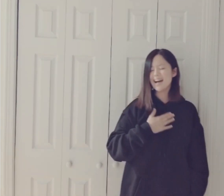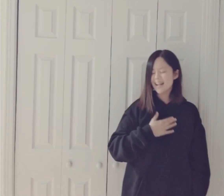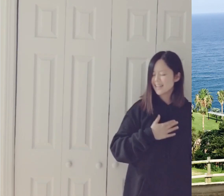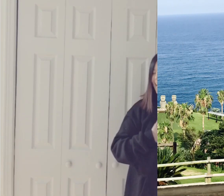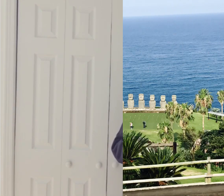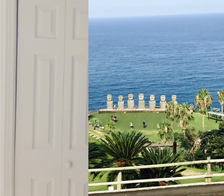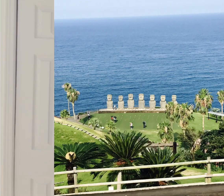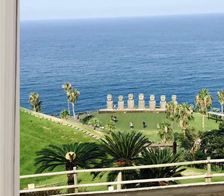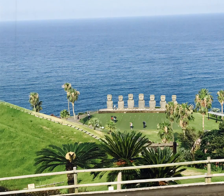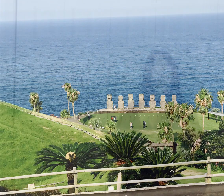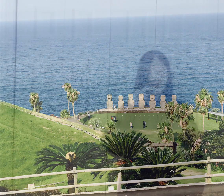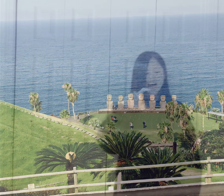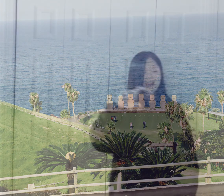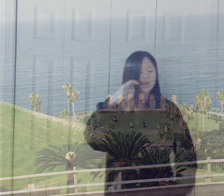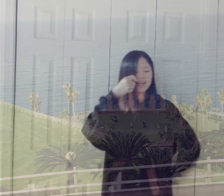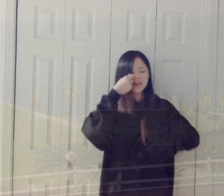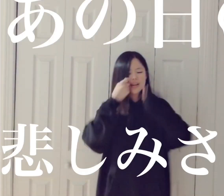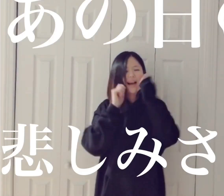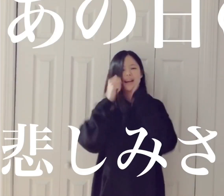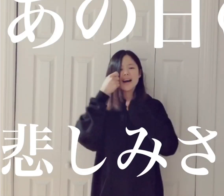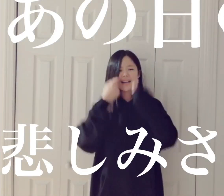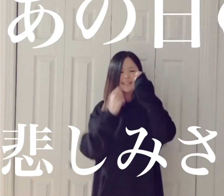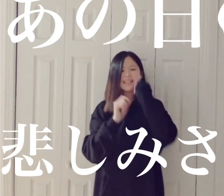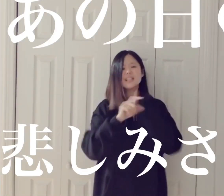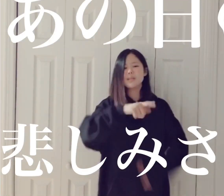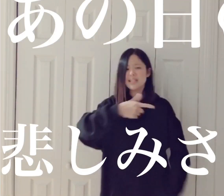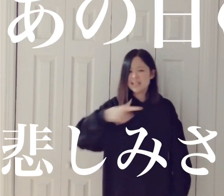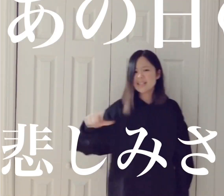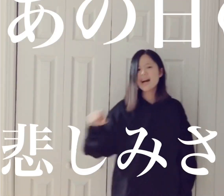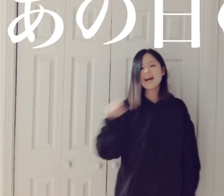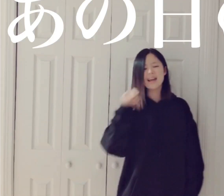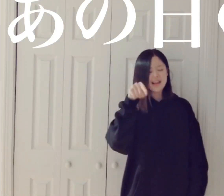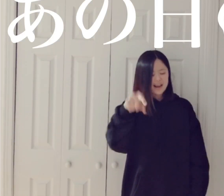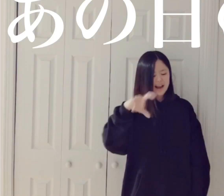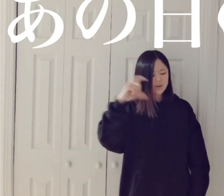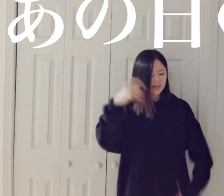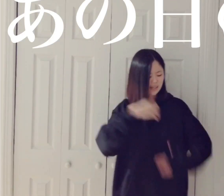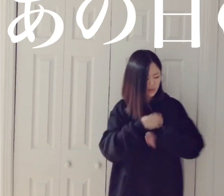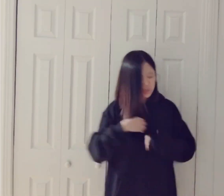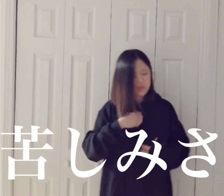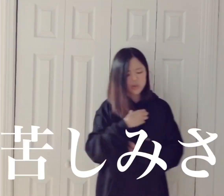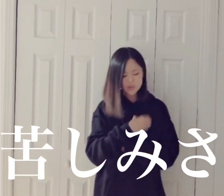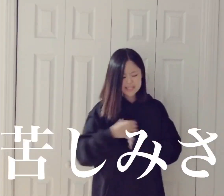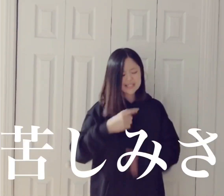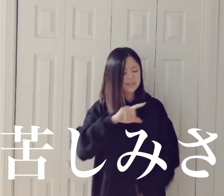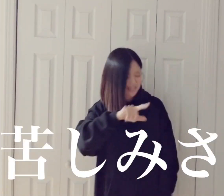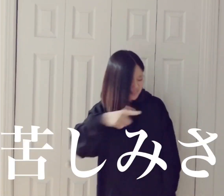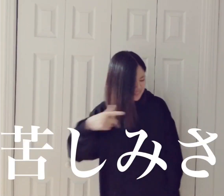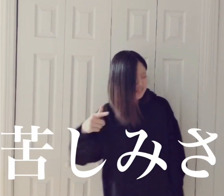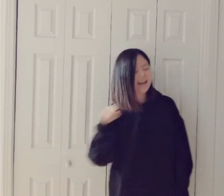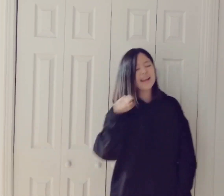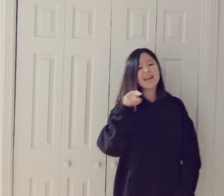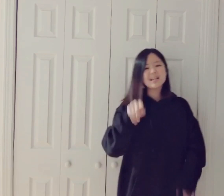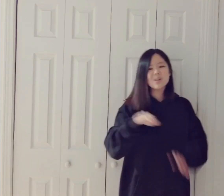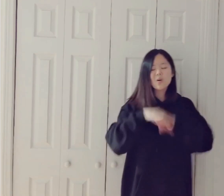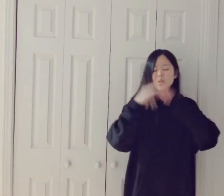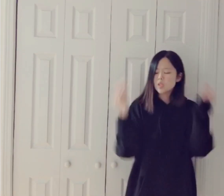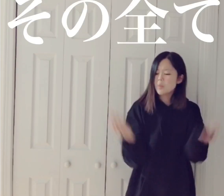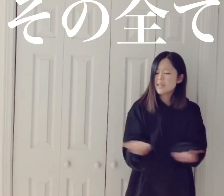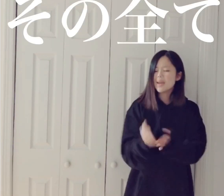っている。あの日の悲しみさえ、あの日の苦しみさえ、その全て